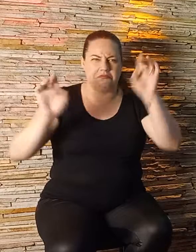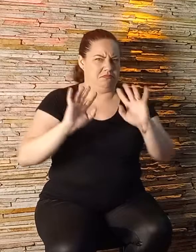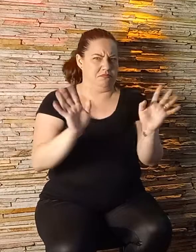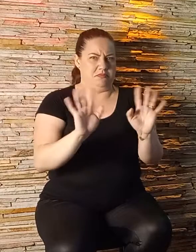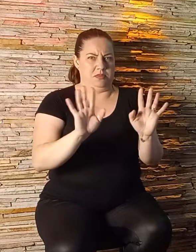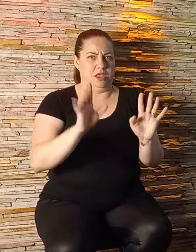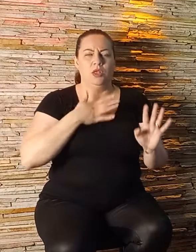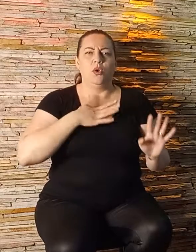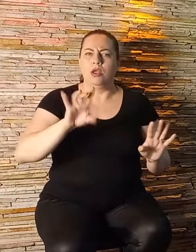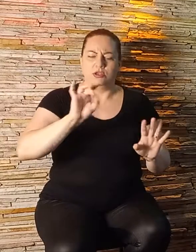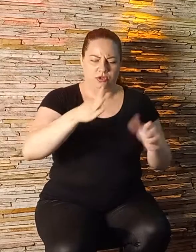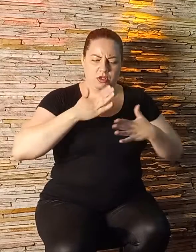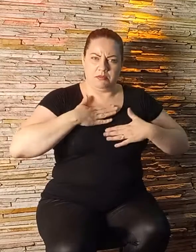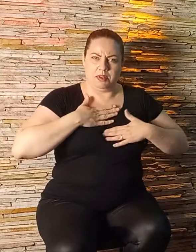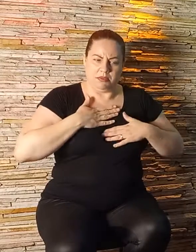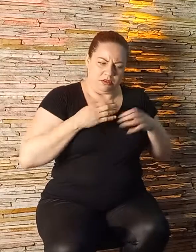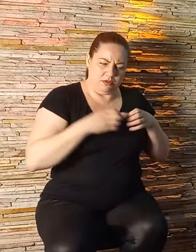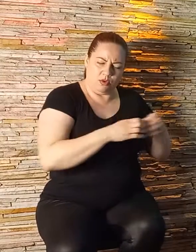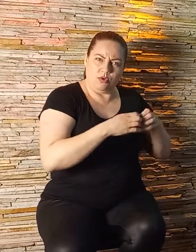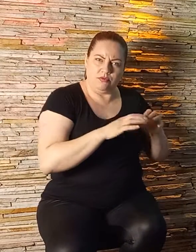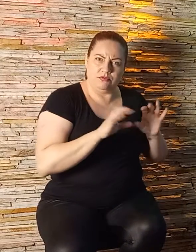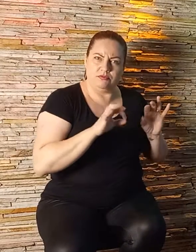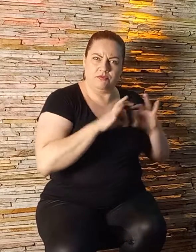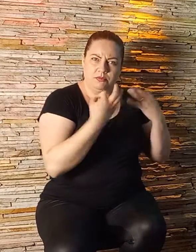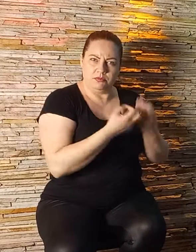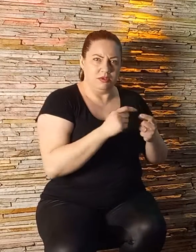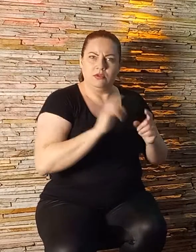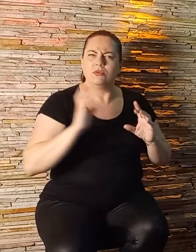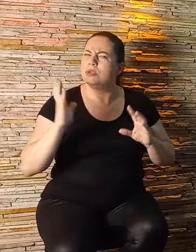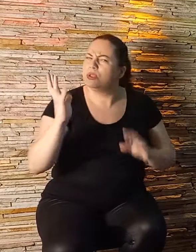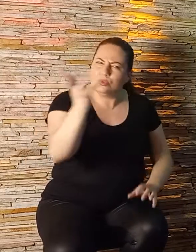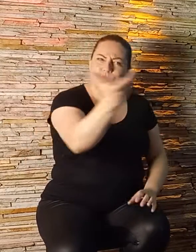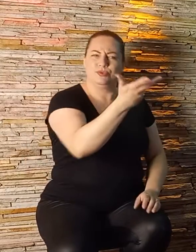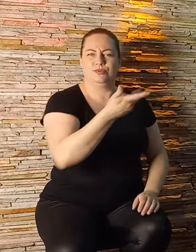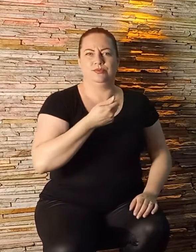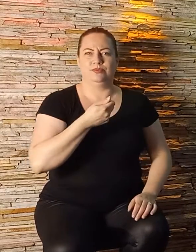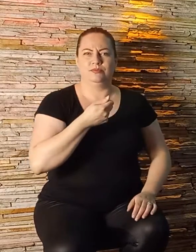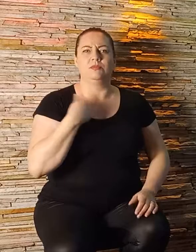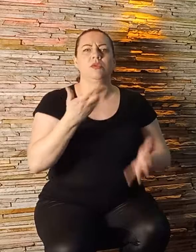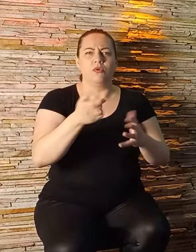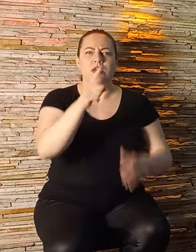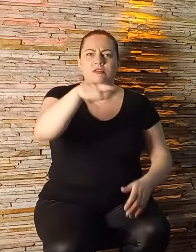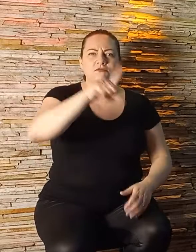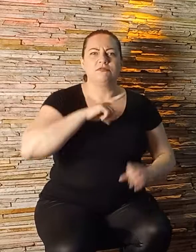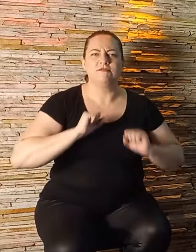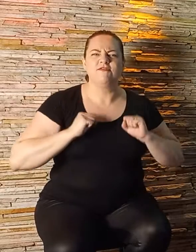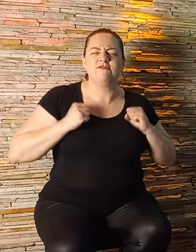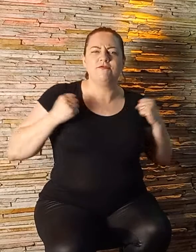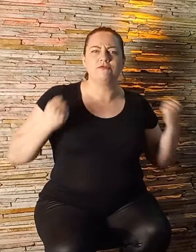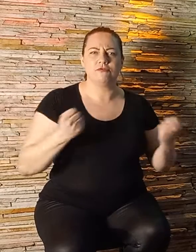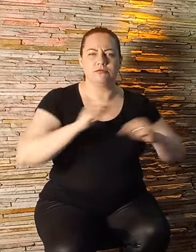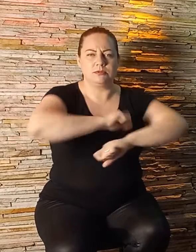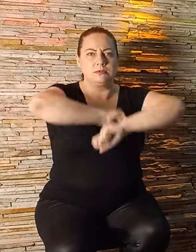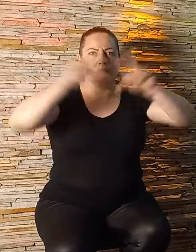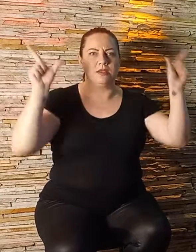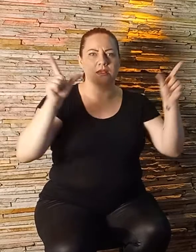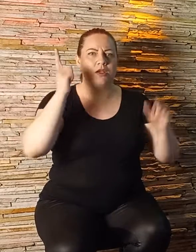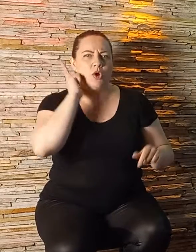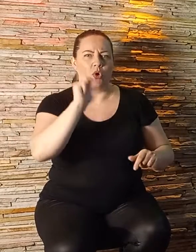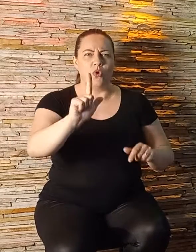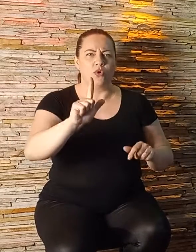eu não quero isso só para mim nem para as pessoas que eu convivo eu quero isso para todo mundo eu quero que vocês tenham força de manhã para